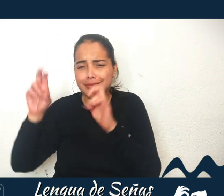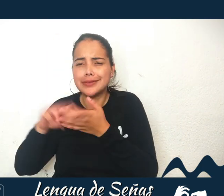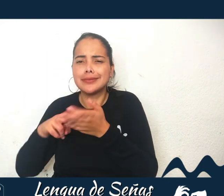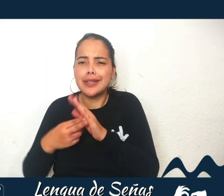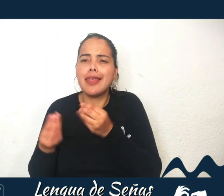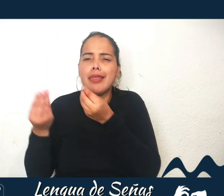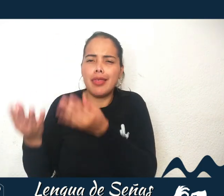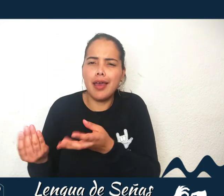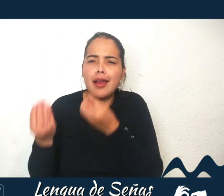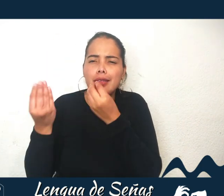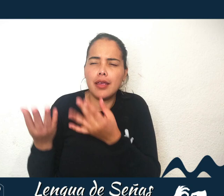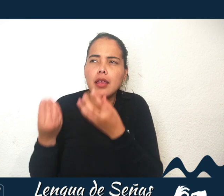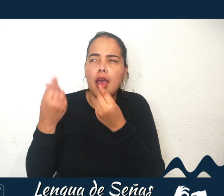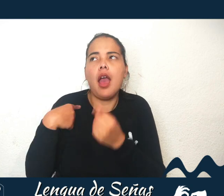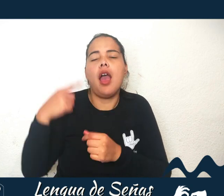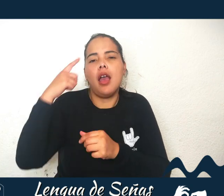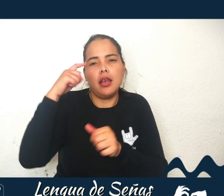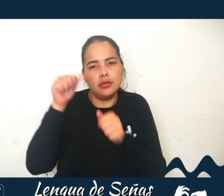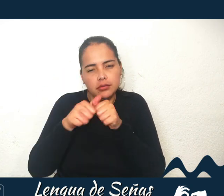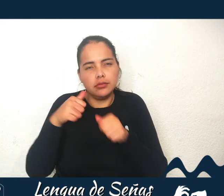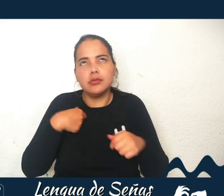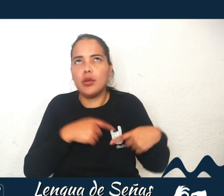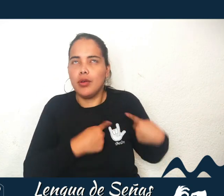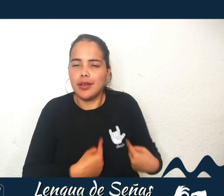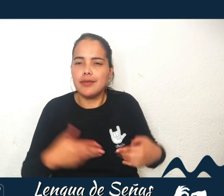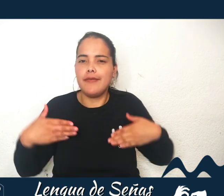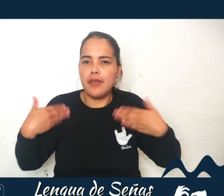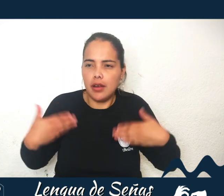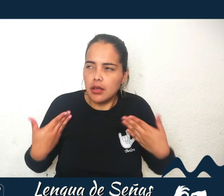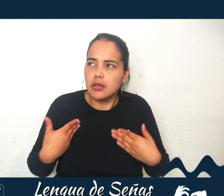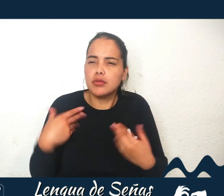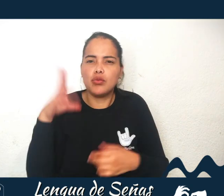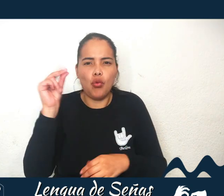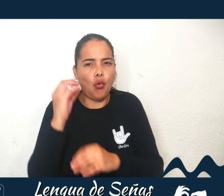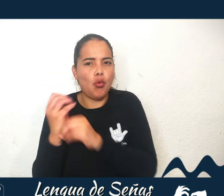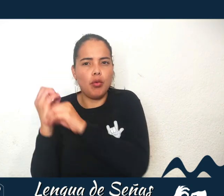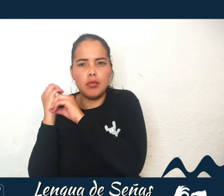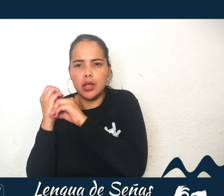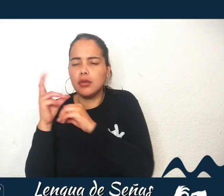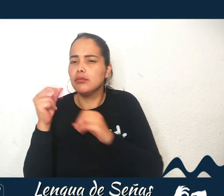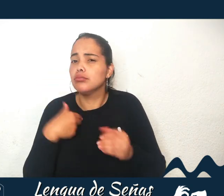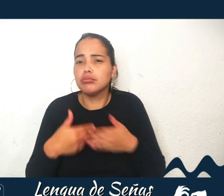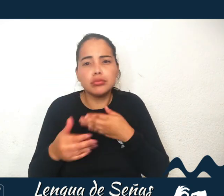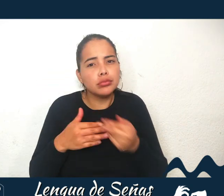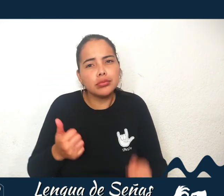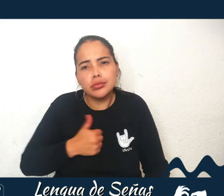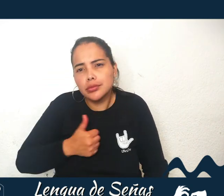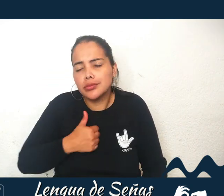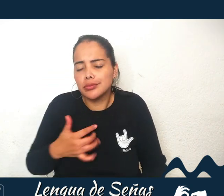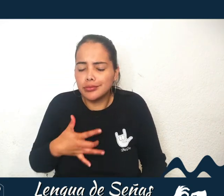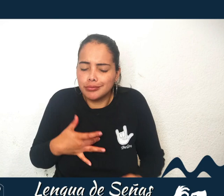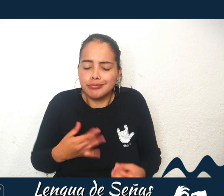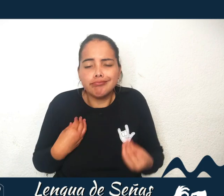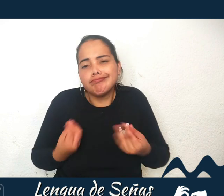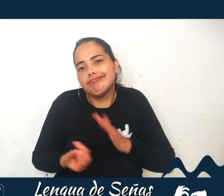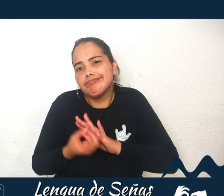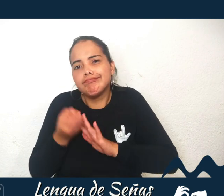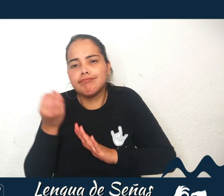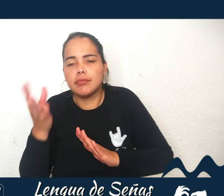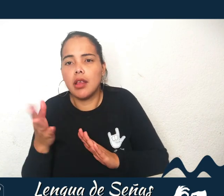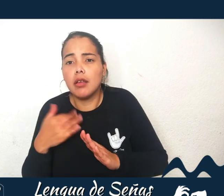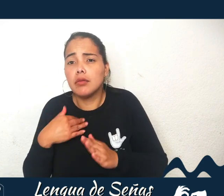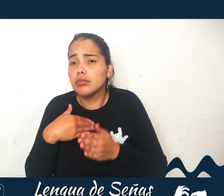obra de Dios en favor de una persona, que tenía que esa persona que daba entregarse al Señor para poder